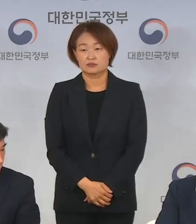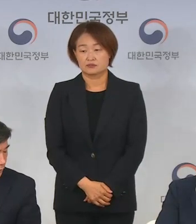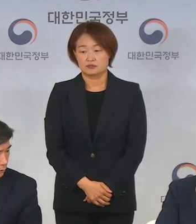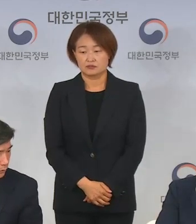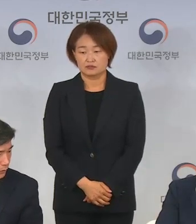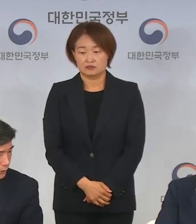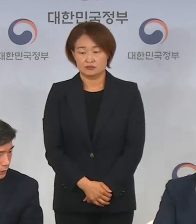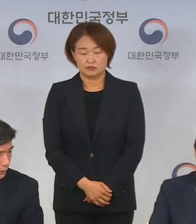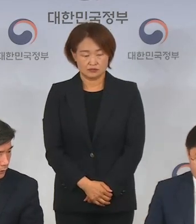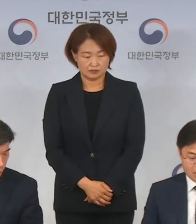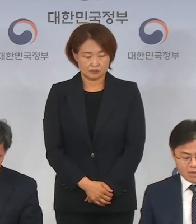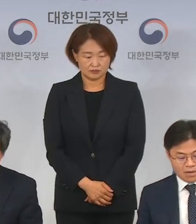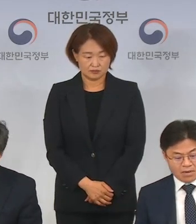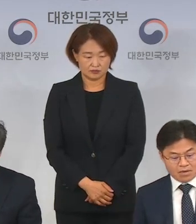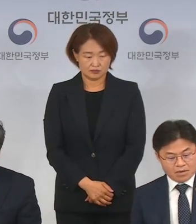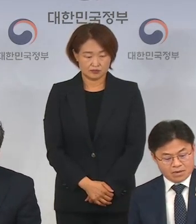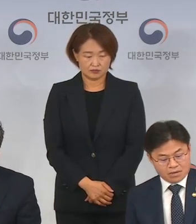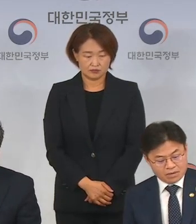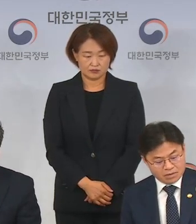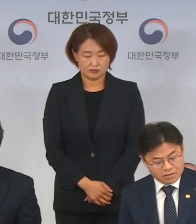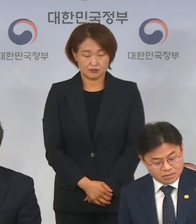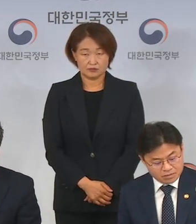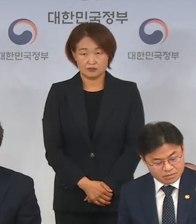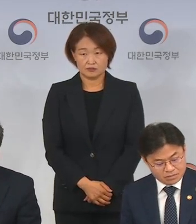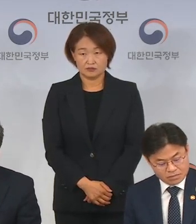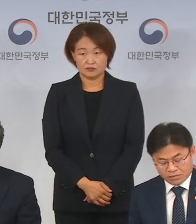혹시 원데이터 부분 할 수 있으신가요?